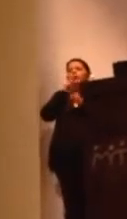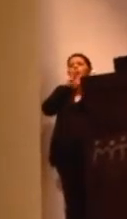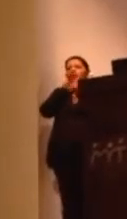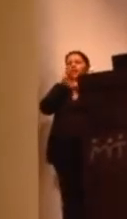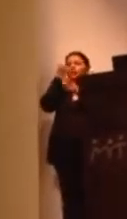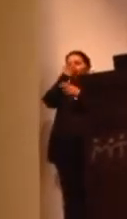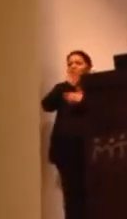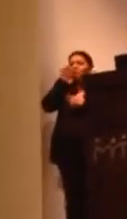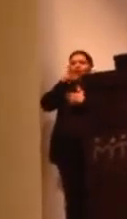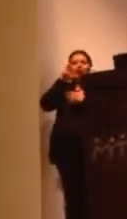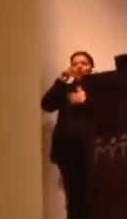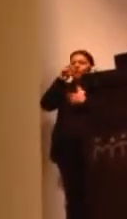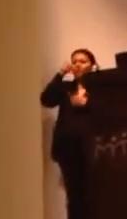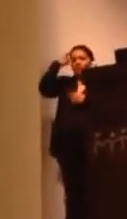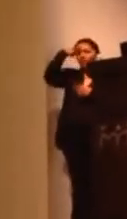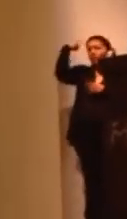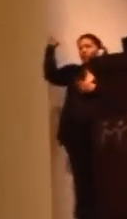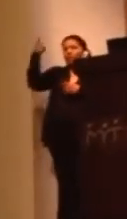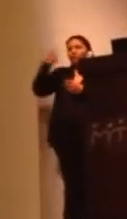fácil.